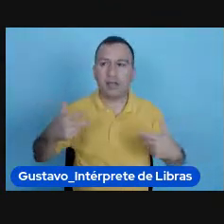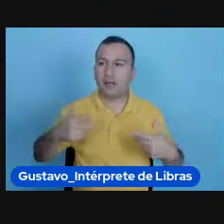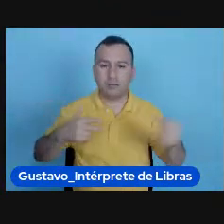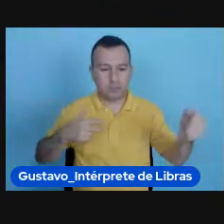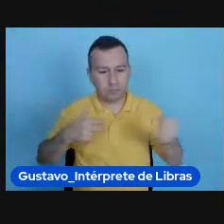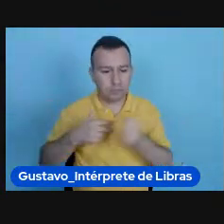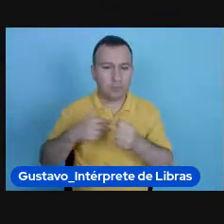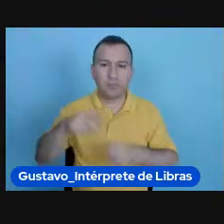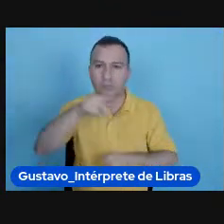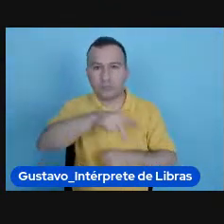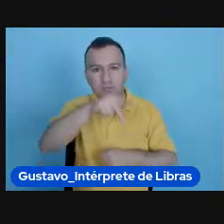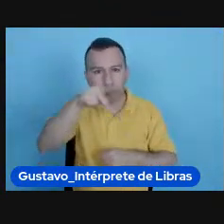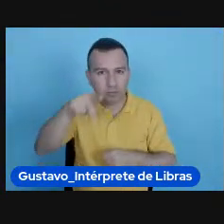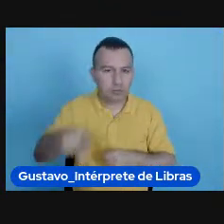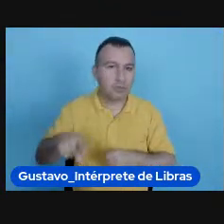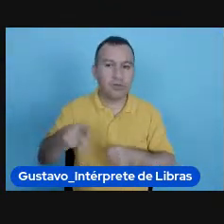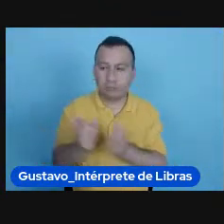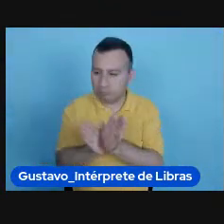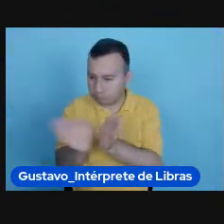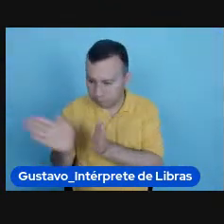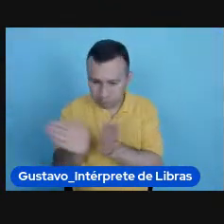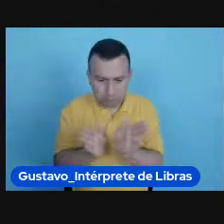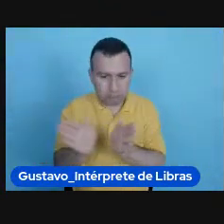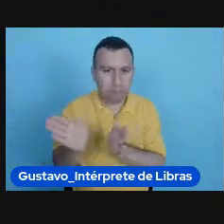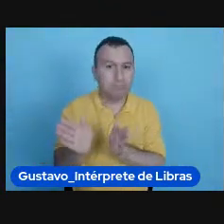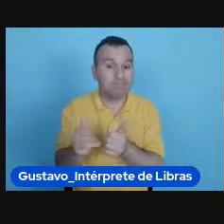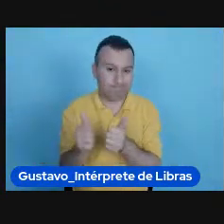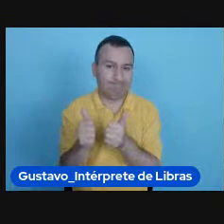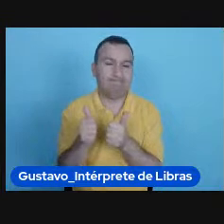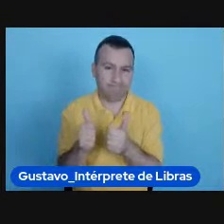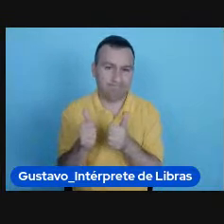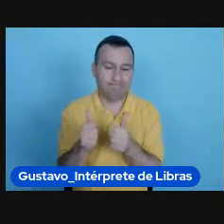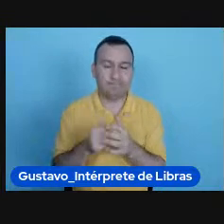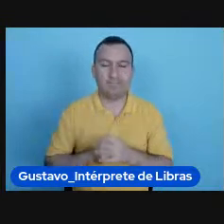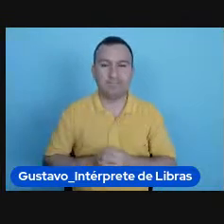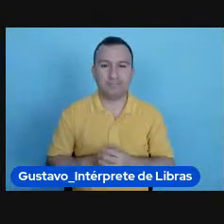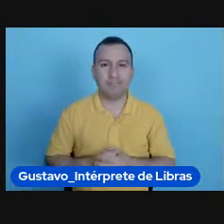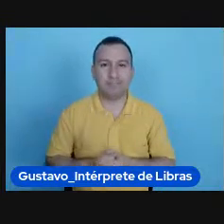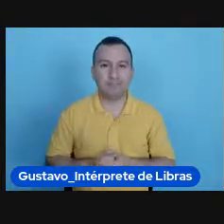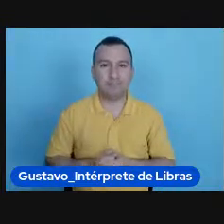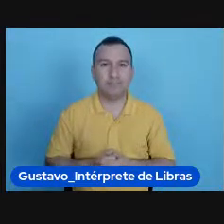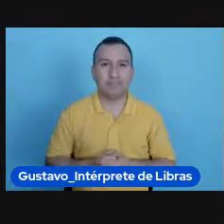física. E é incrível que na turma dela...